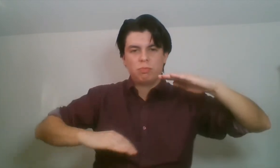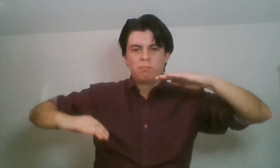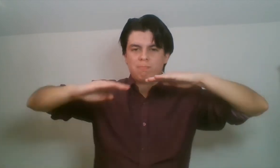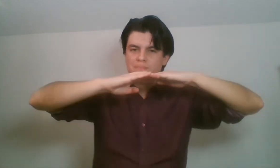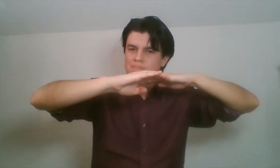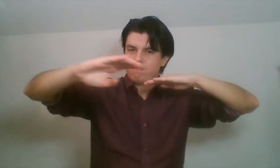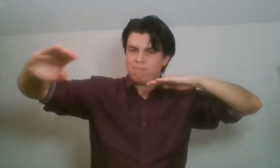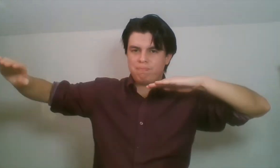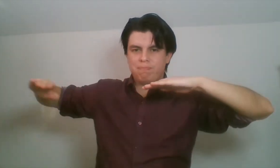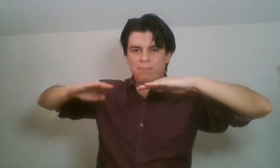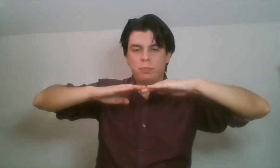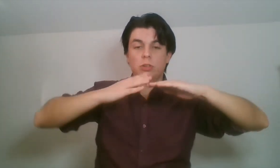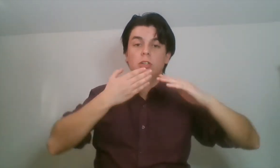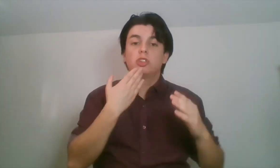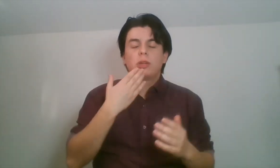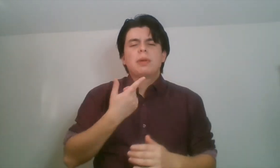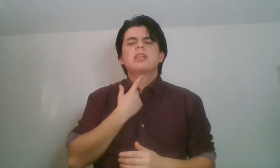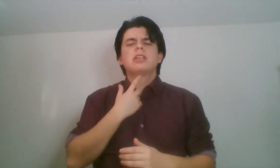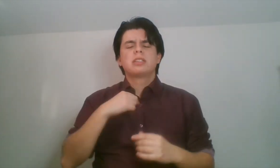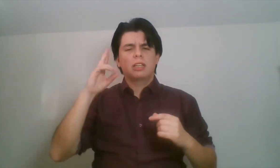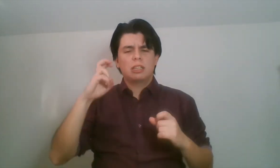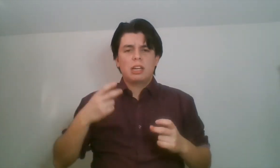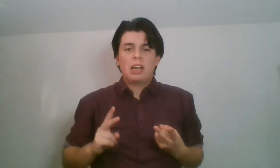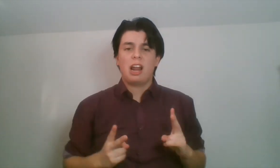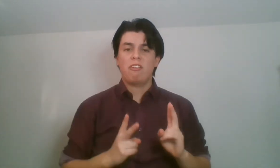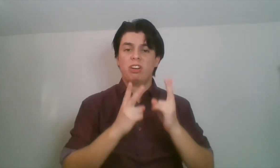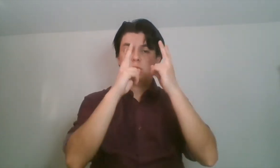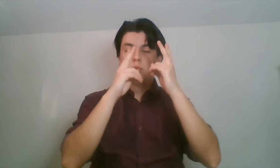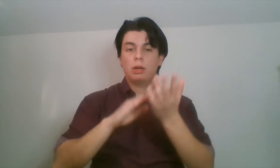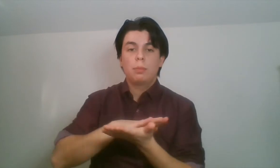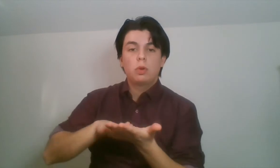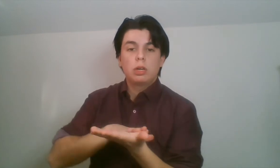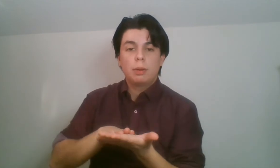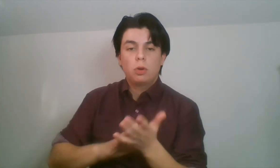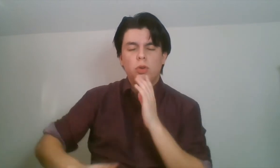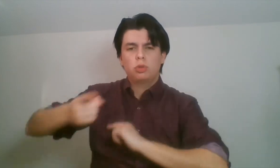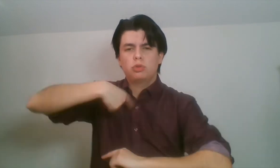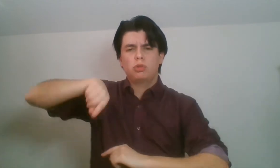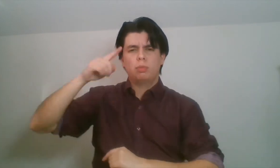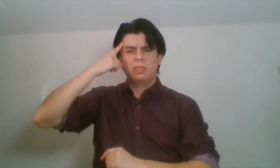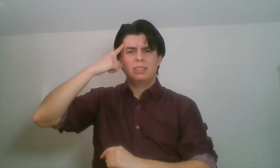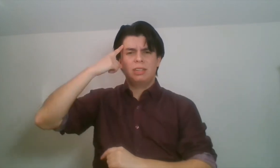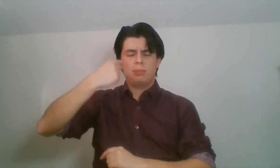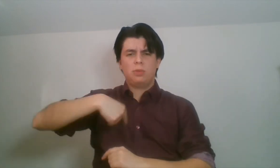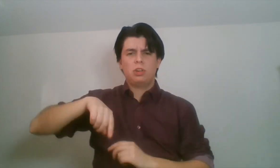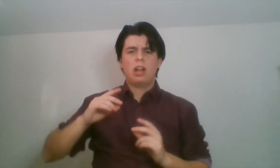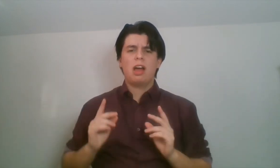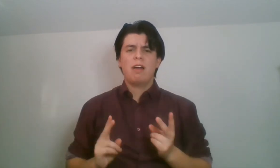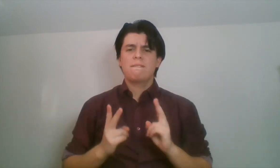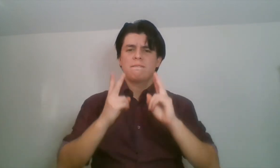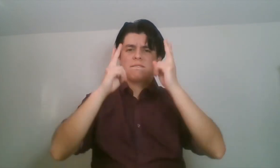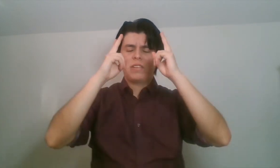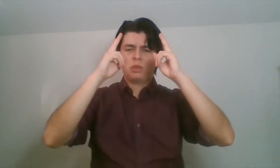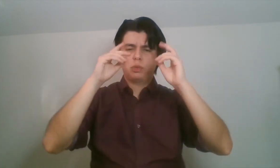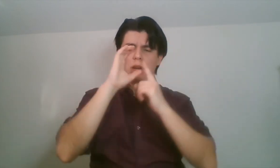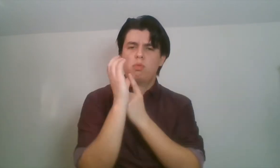qué importante también es decir que esa democratización también se da a través también de la